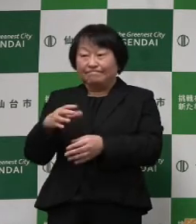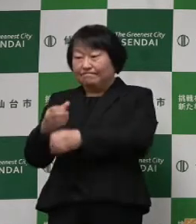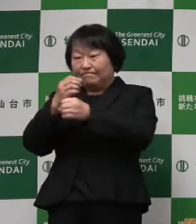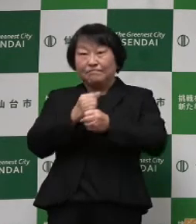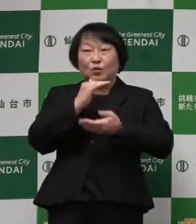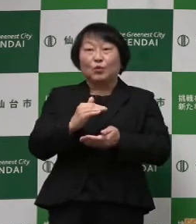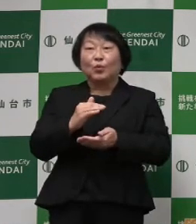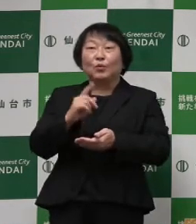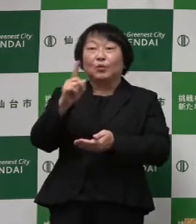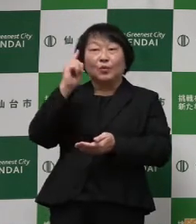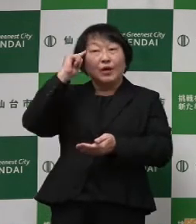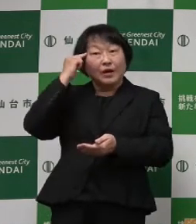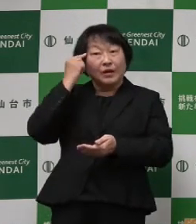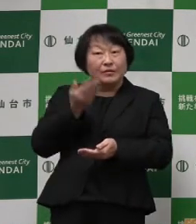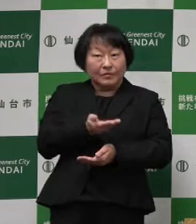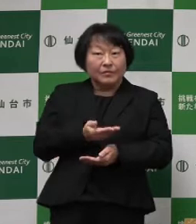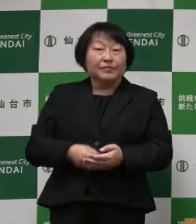どのようにお感じになられてますか。